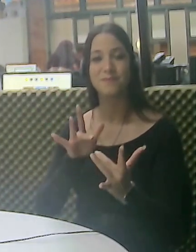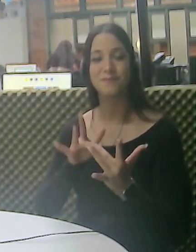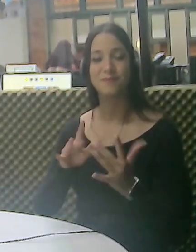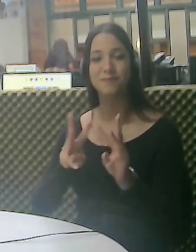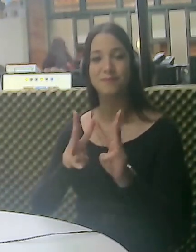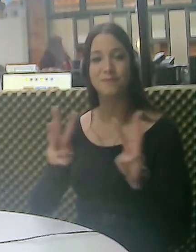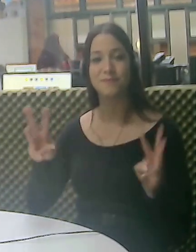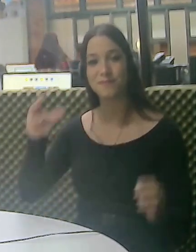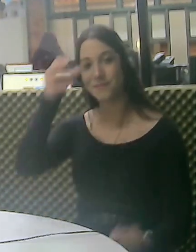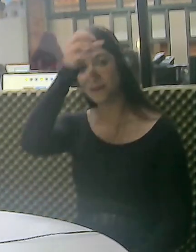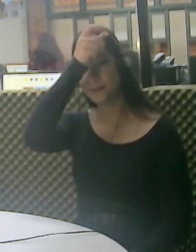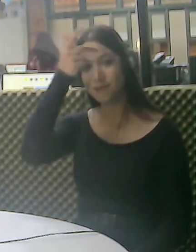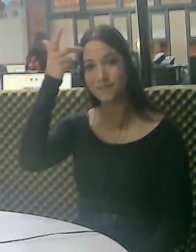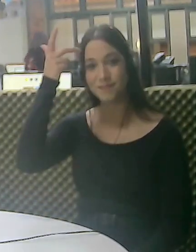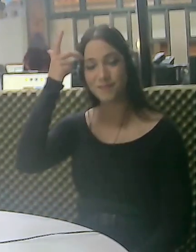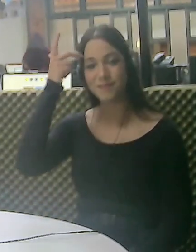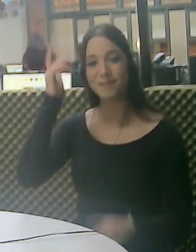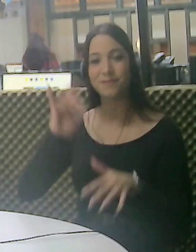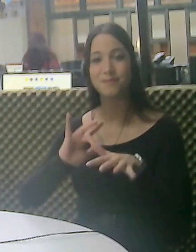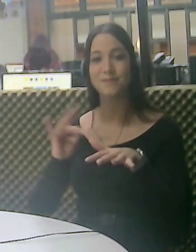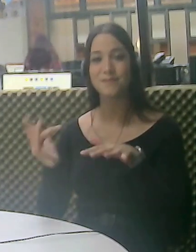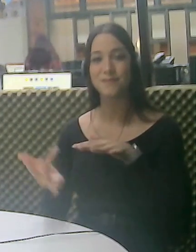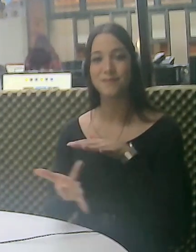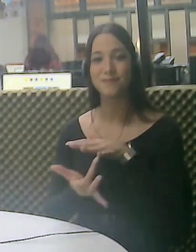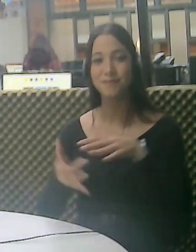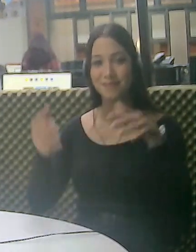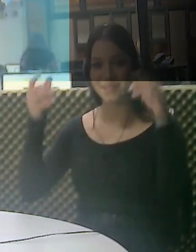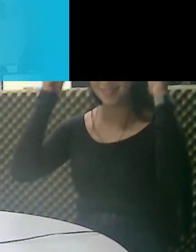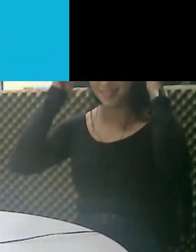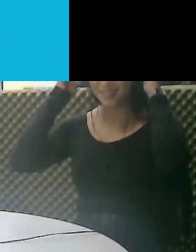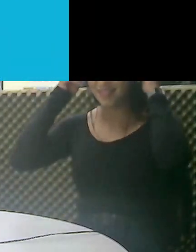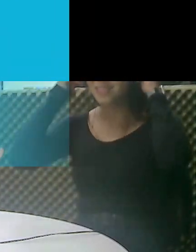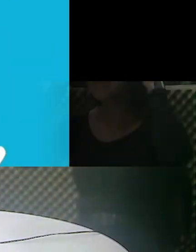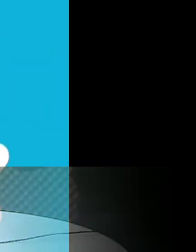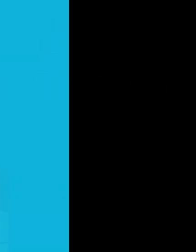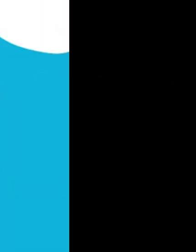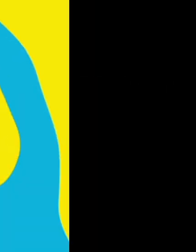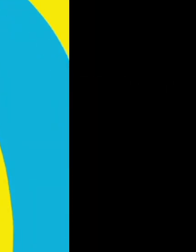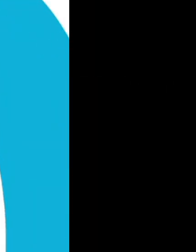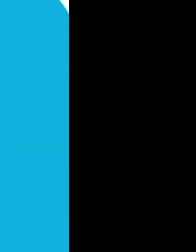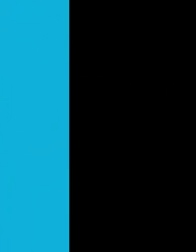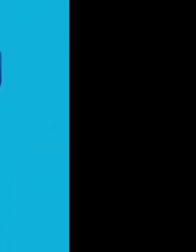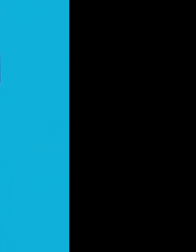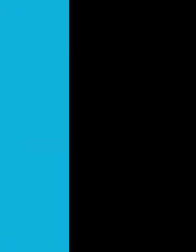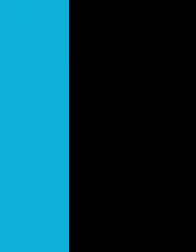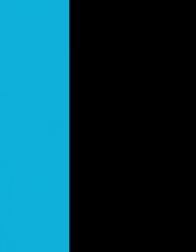Continue conosco no portal da Prefeitura e nas redes sociais.